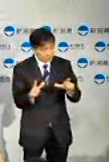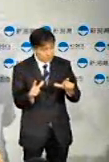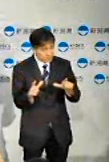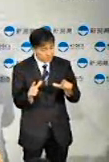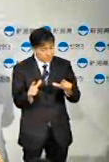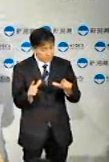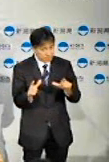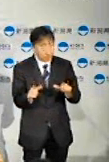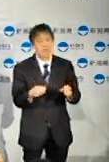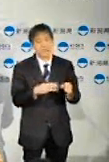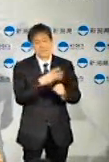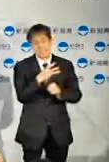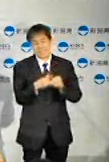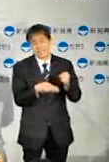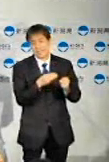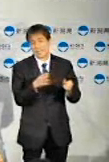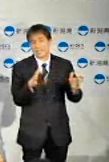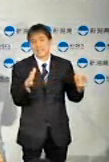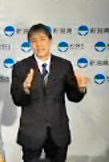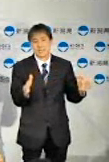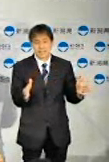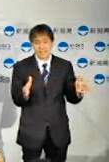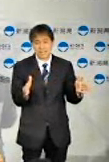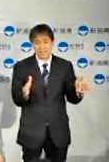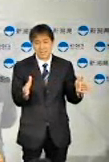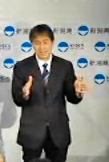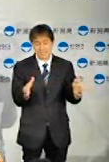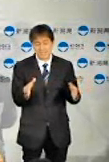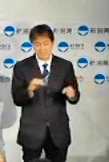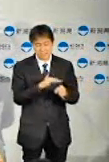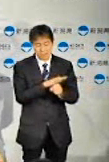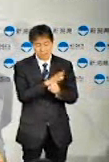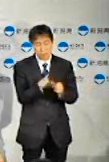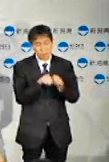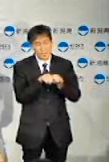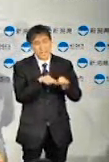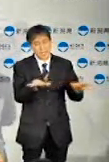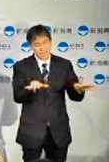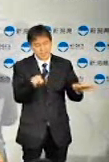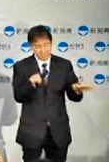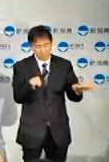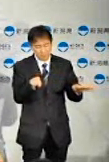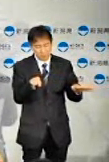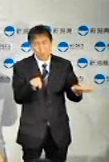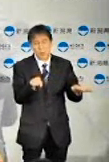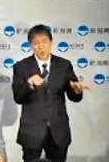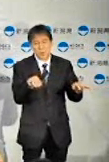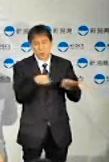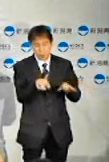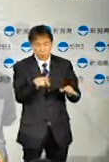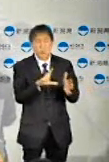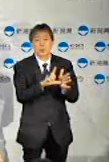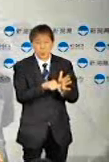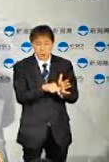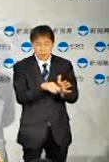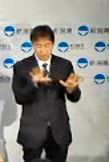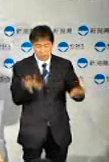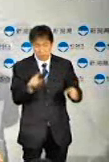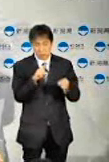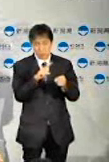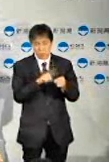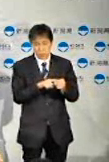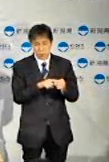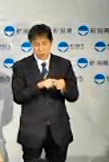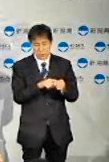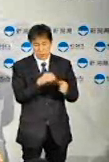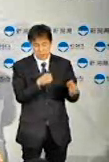3年近いこう、感染症の影響を受けてきた中にあって、今年は特に後